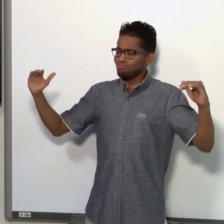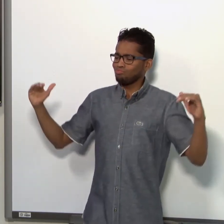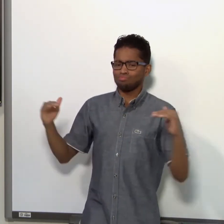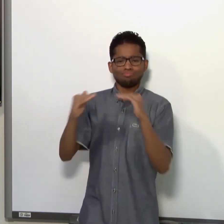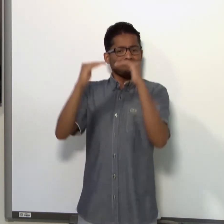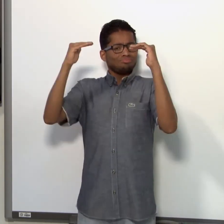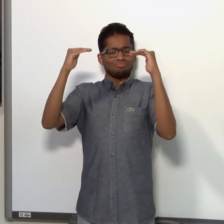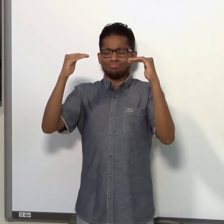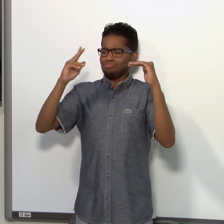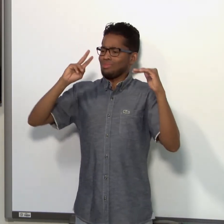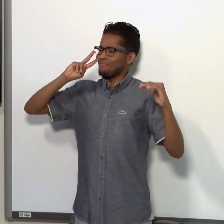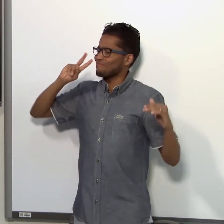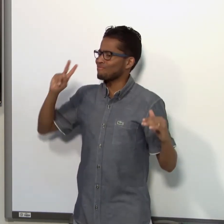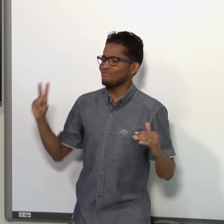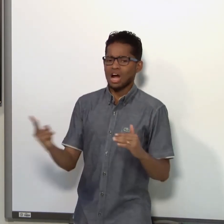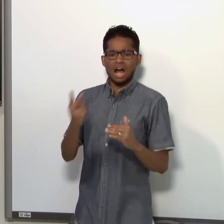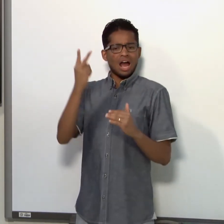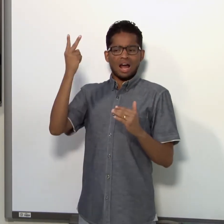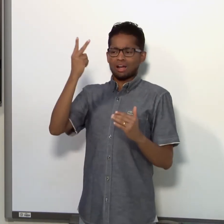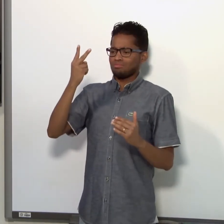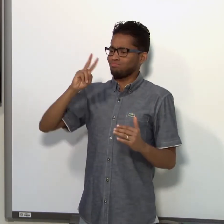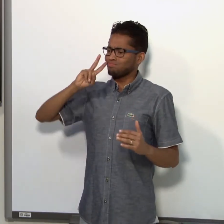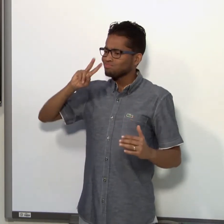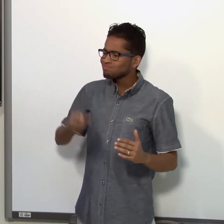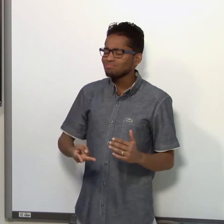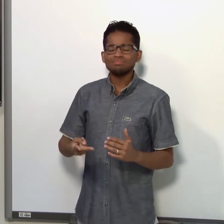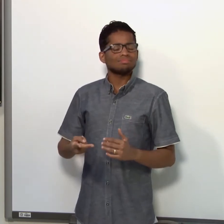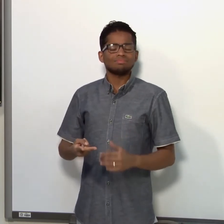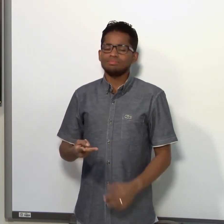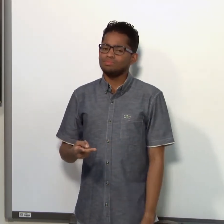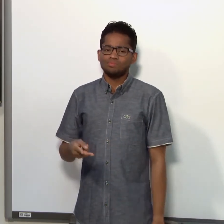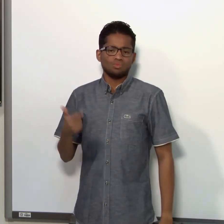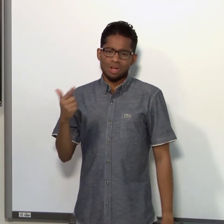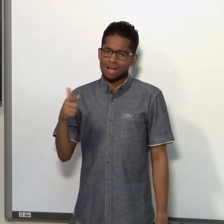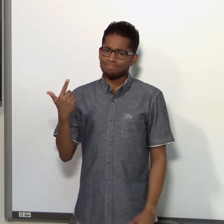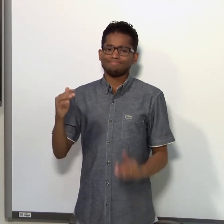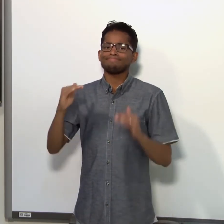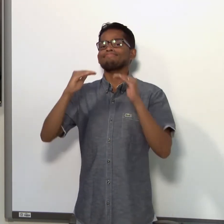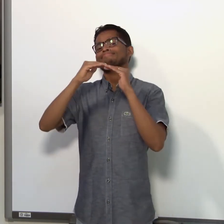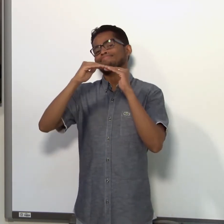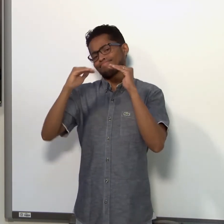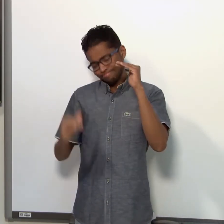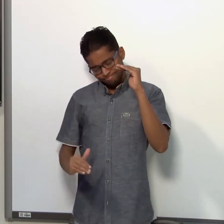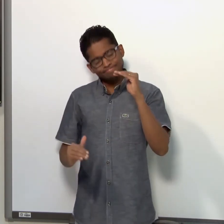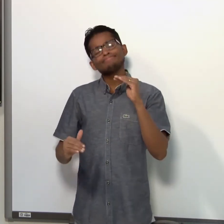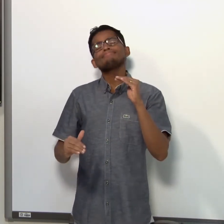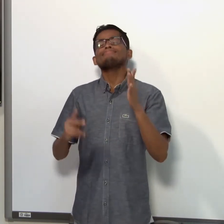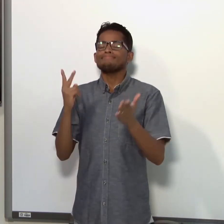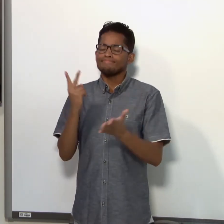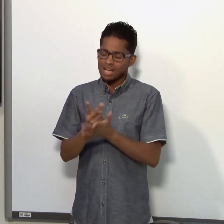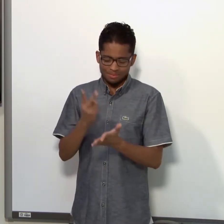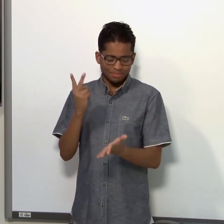Mas, tem o mesmo valor, o mesmo reconhecimento dos ouvintes? Não.